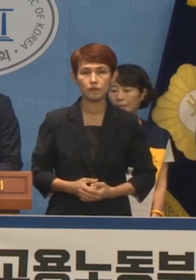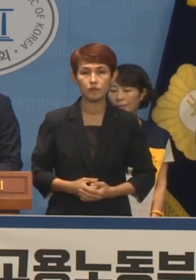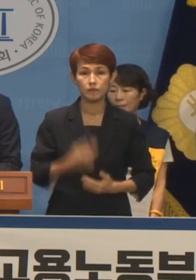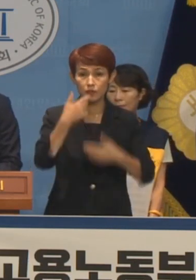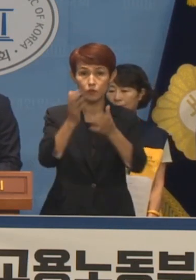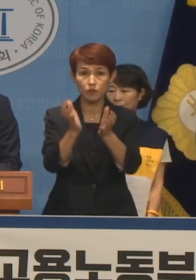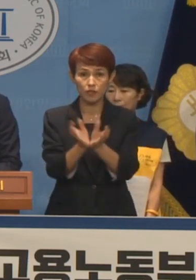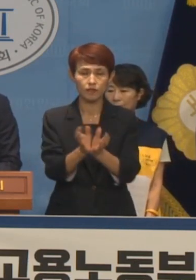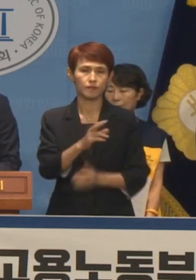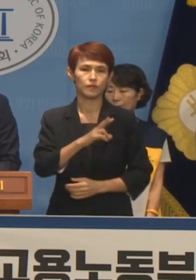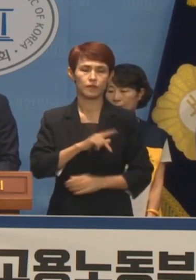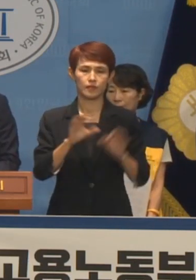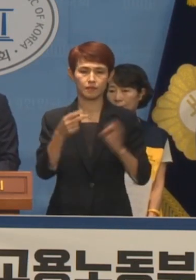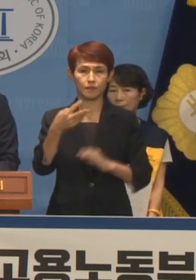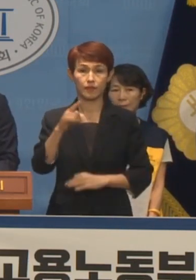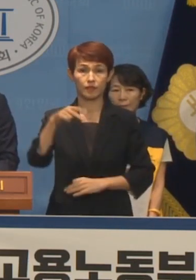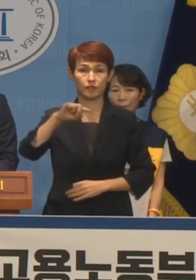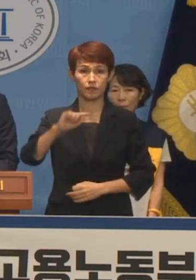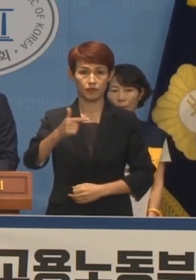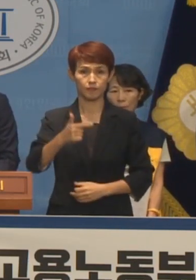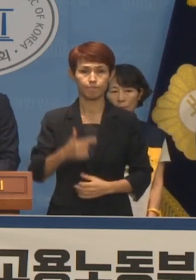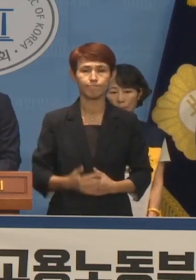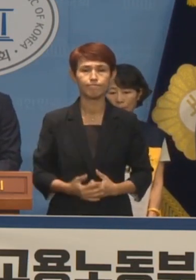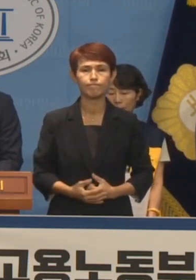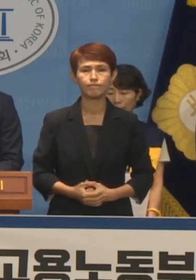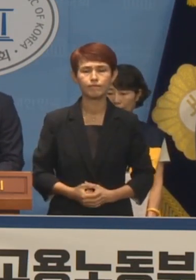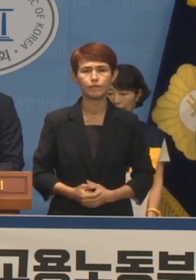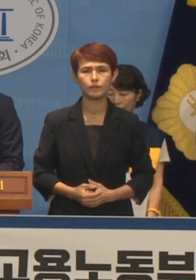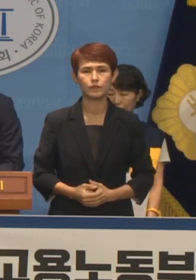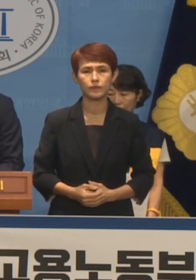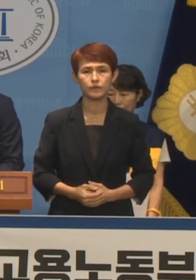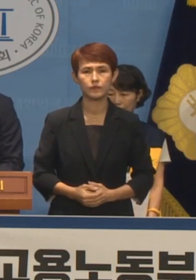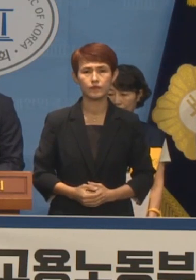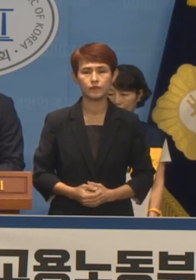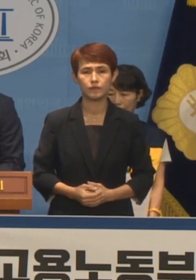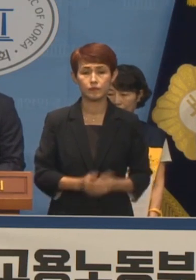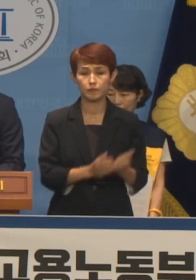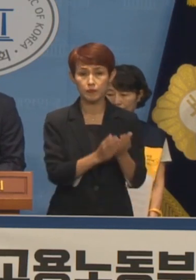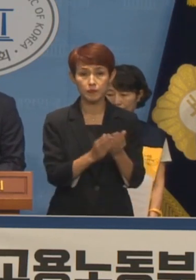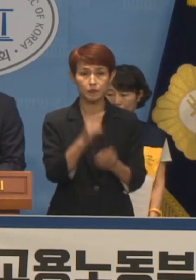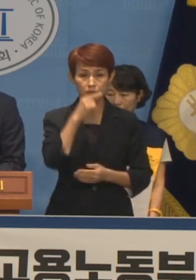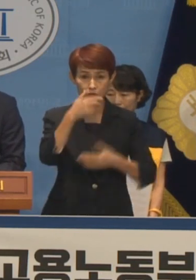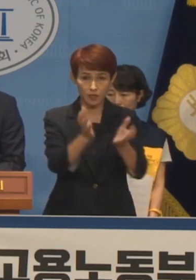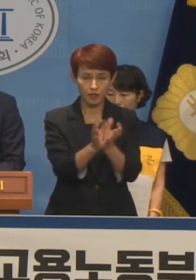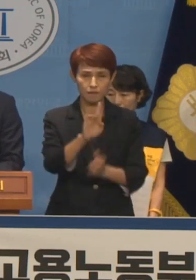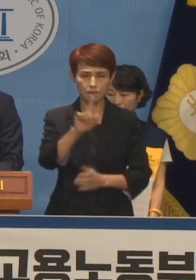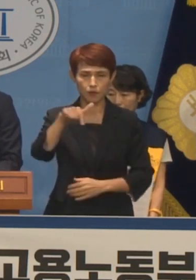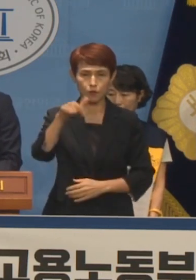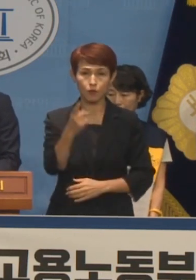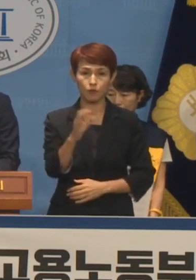더불어민주당의 김태선 의원님 모셨습니다. 예, 더불어민주당의 박홍배 의원님 모셨습니다.